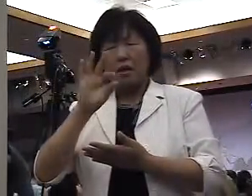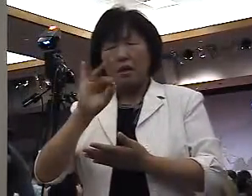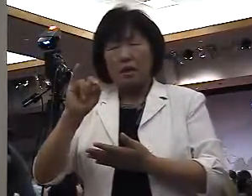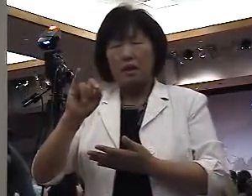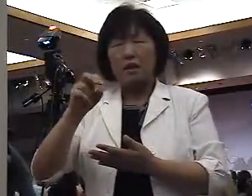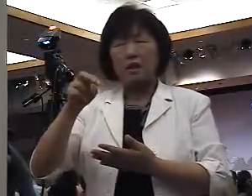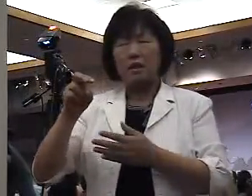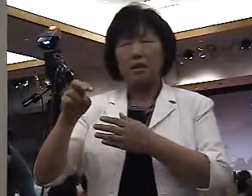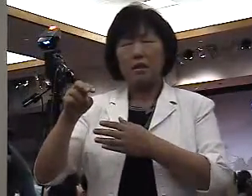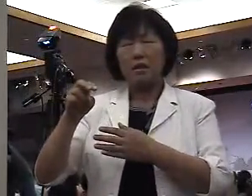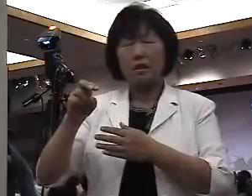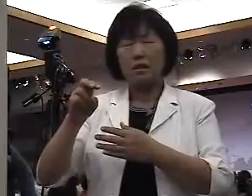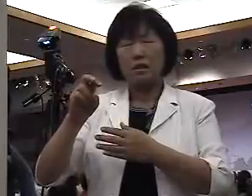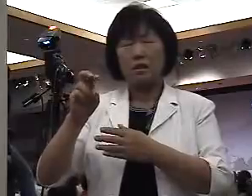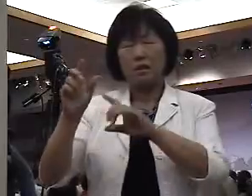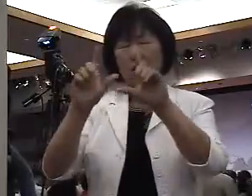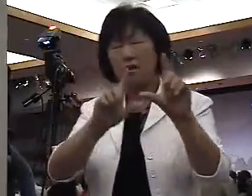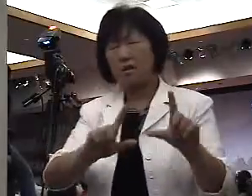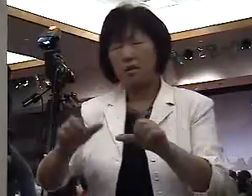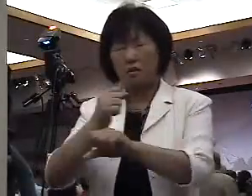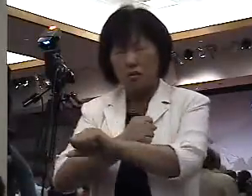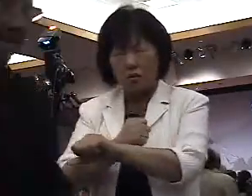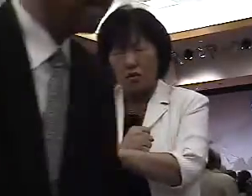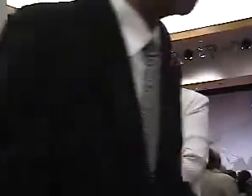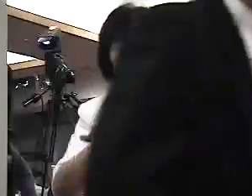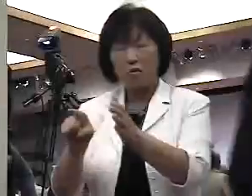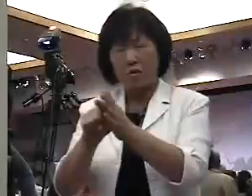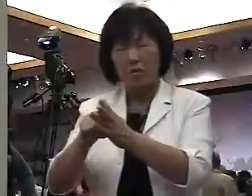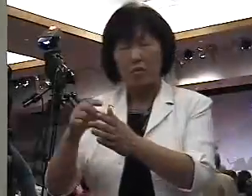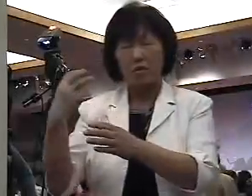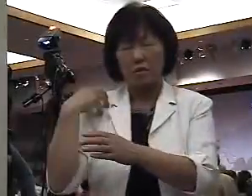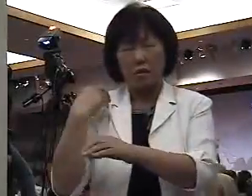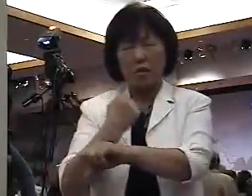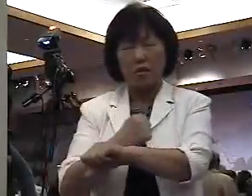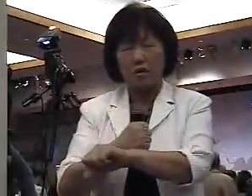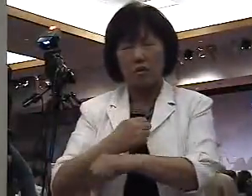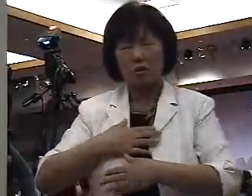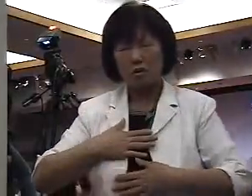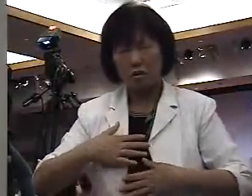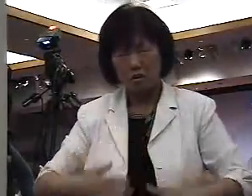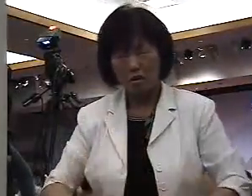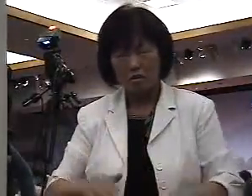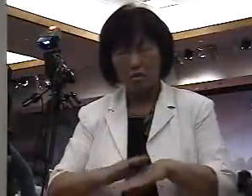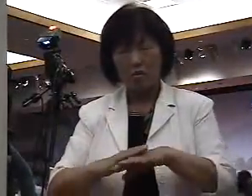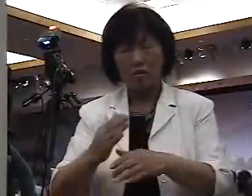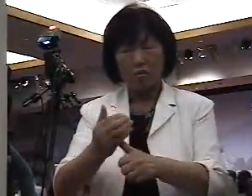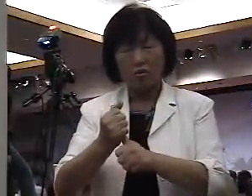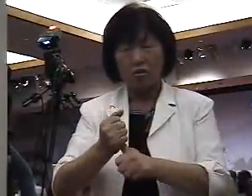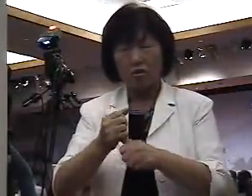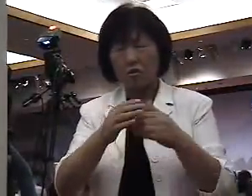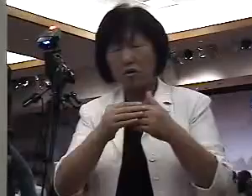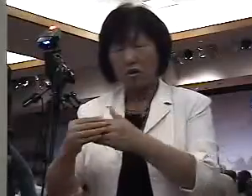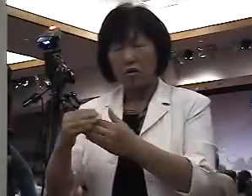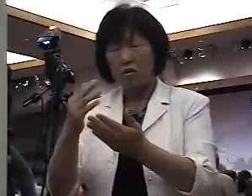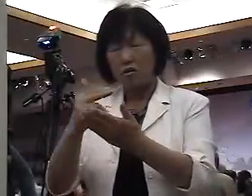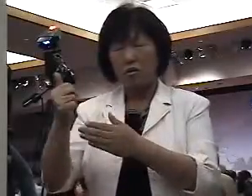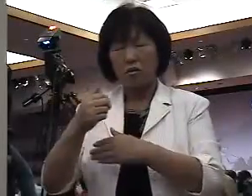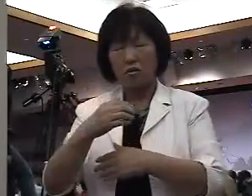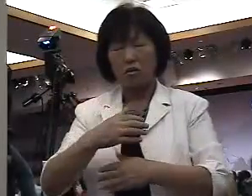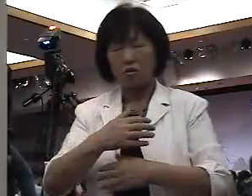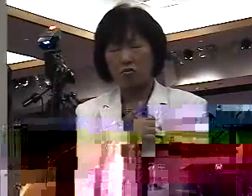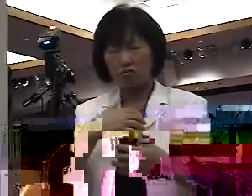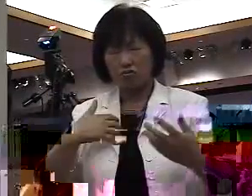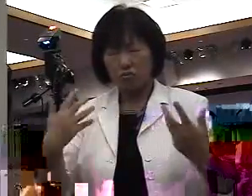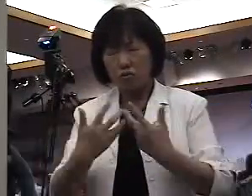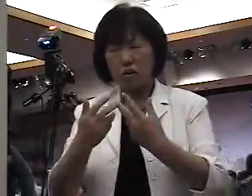수고의 짐과 무거운 멍에를 믿음으로 감당케 하시고 연약한 우리의 손을 붙드시고 인도해 주신 주님의 풍성한